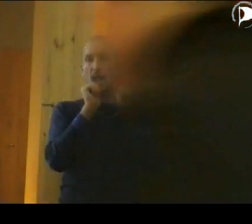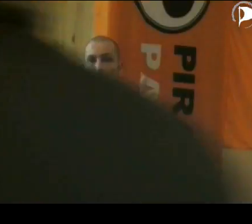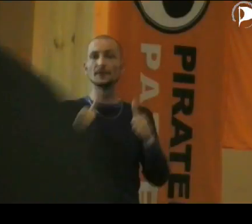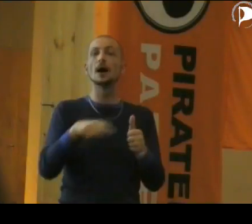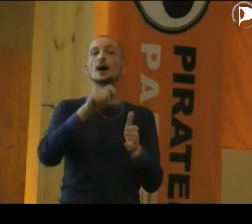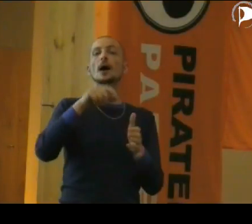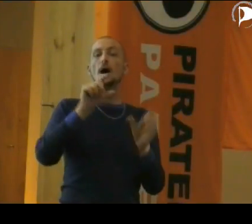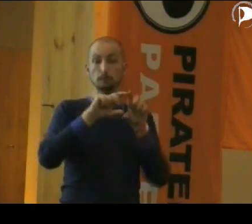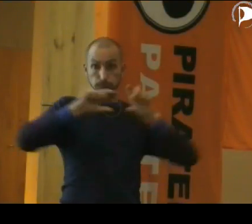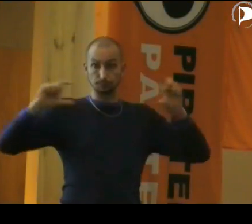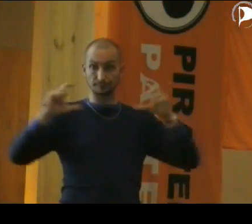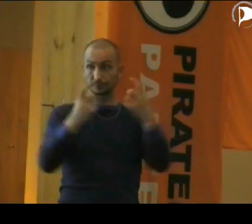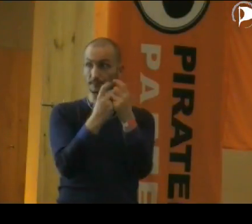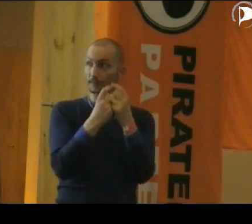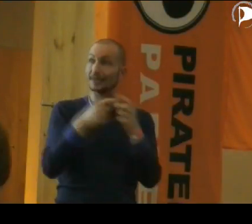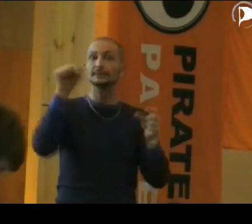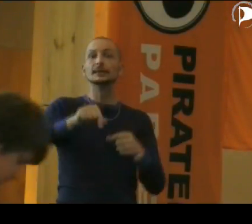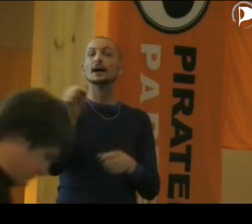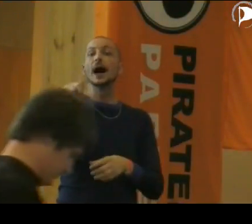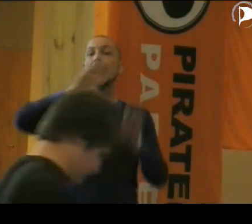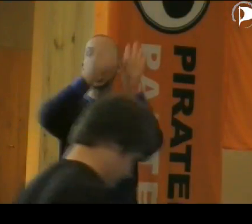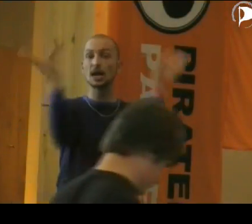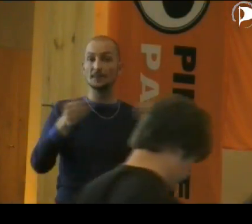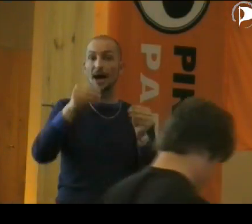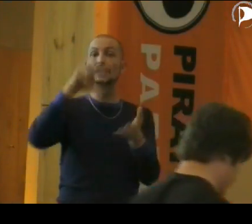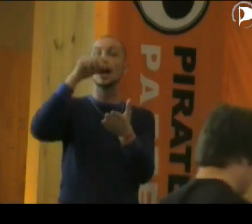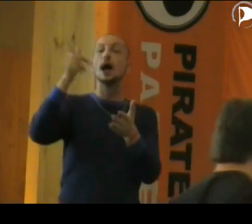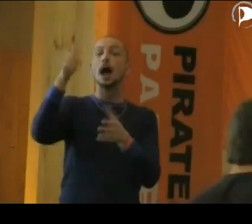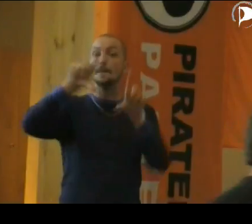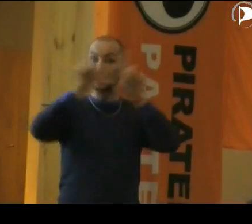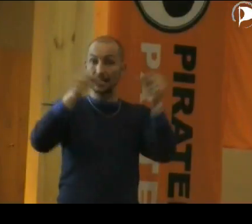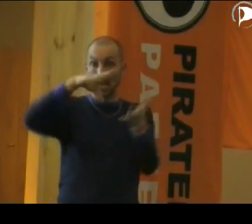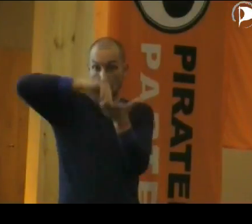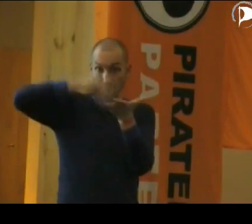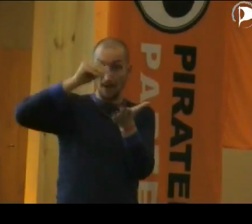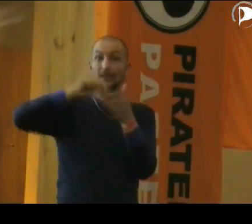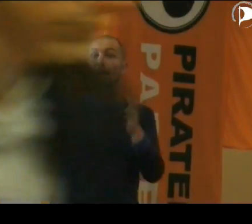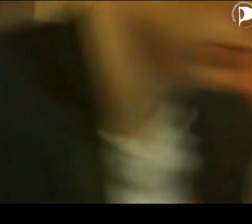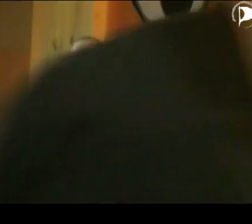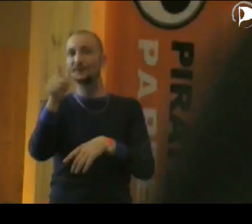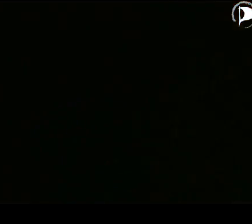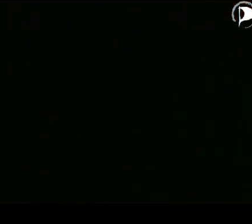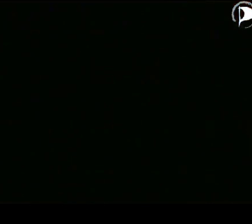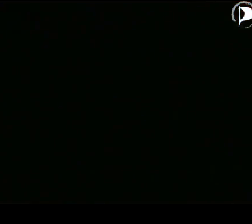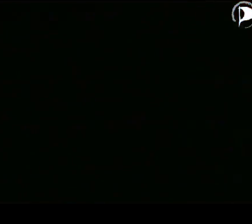ich bitte um die einstellung aller bildaufnahmen videoaufzeichnungen ist wie sie ist